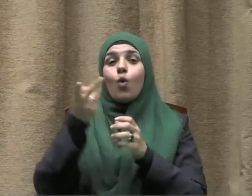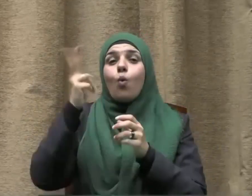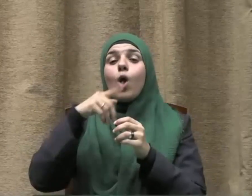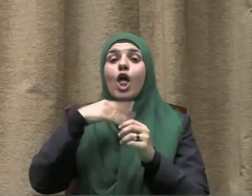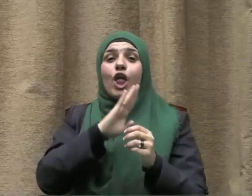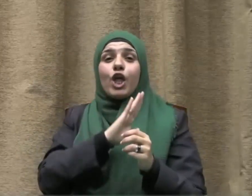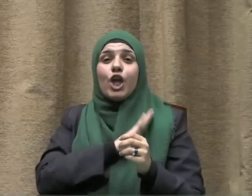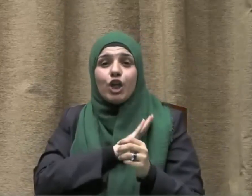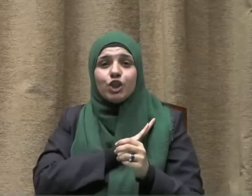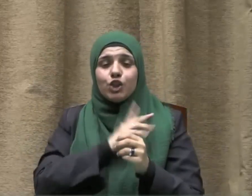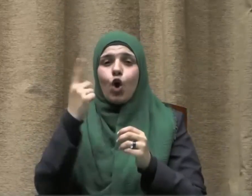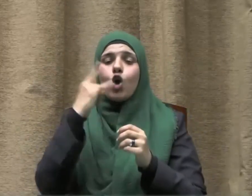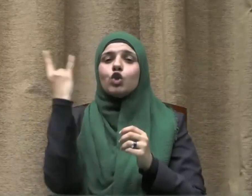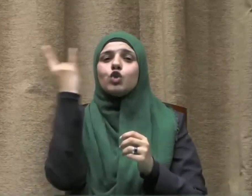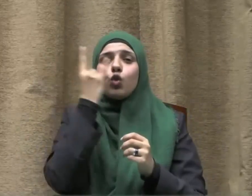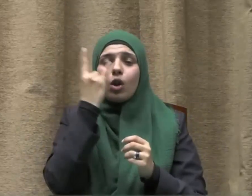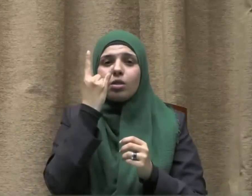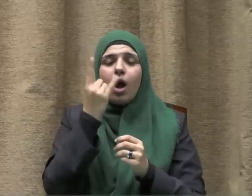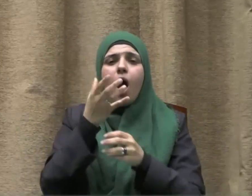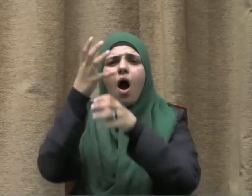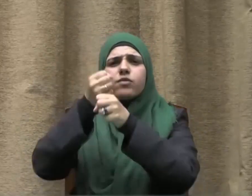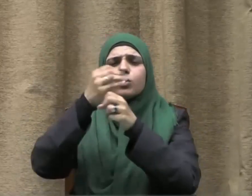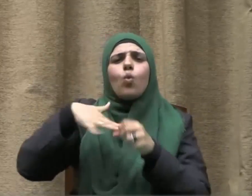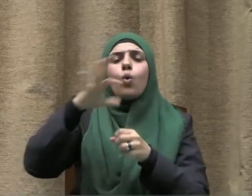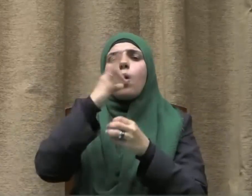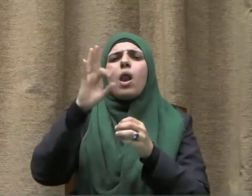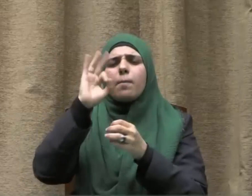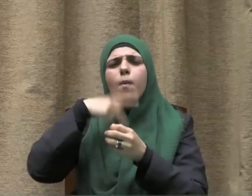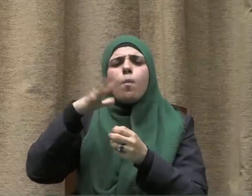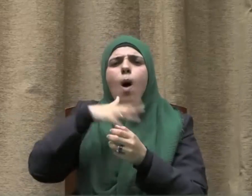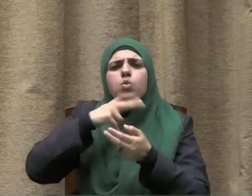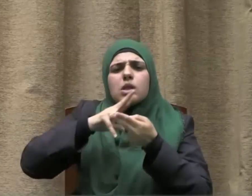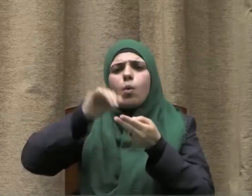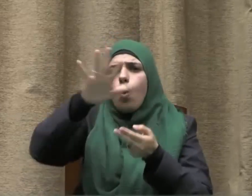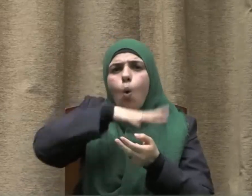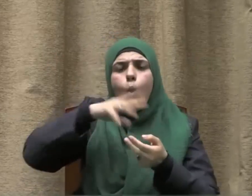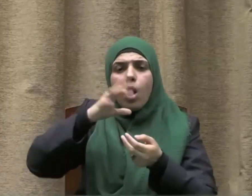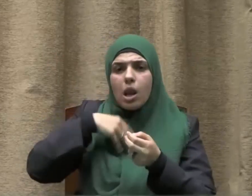وجيشها وشرطتها وسلمها من كل مكروه وسوء